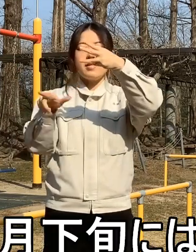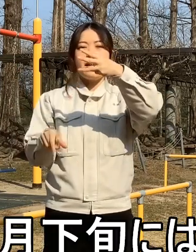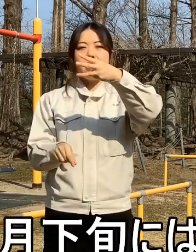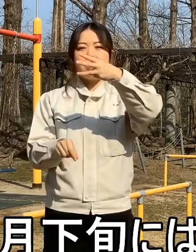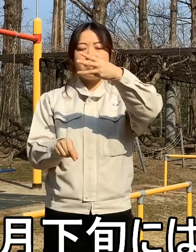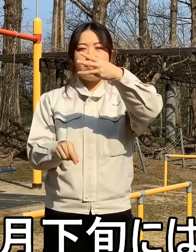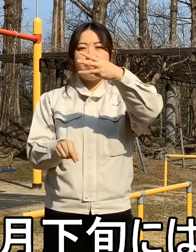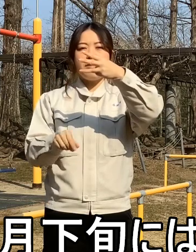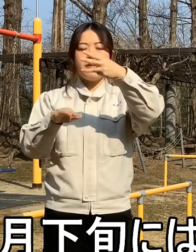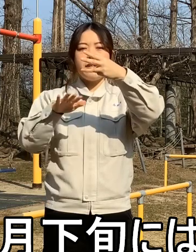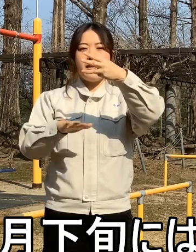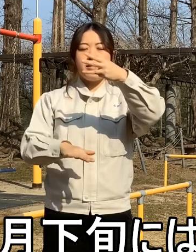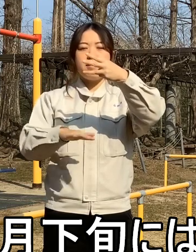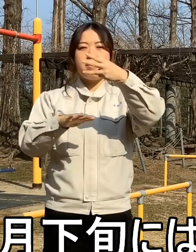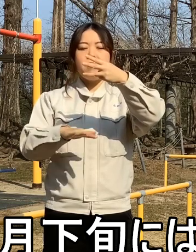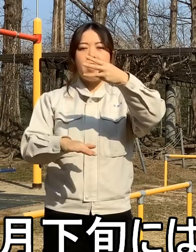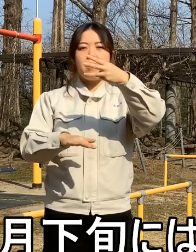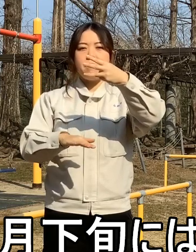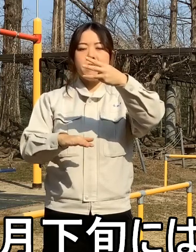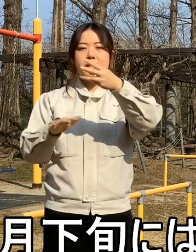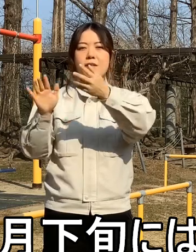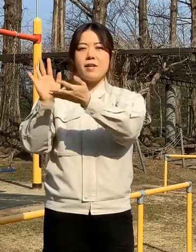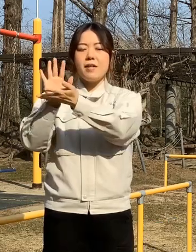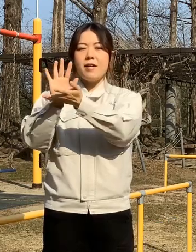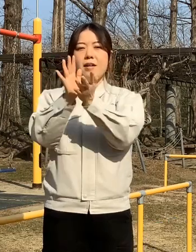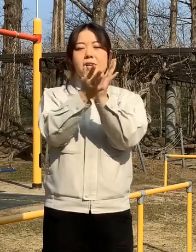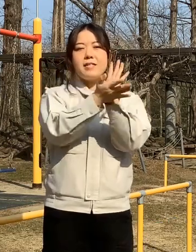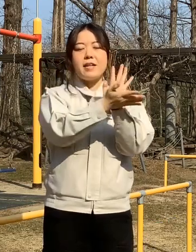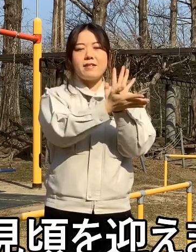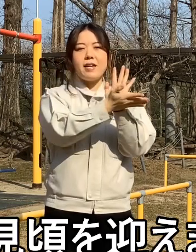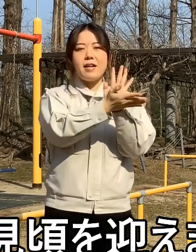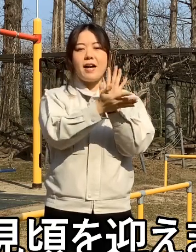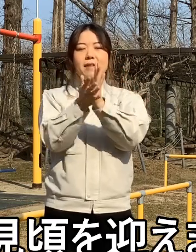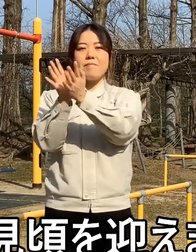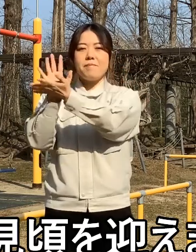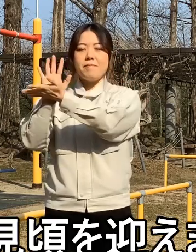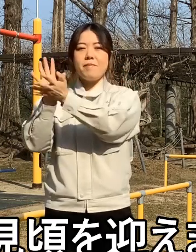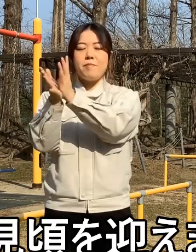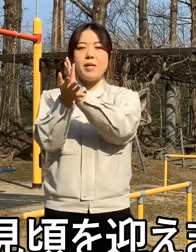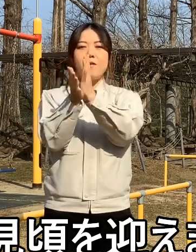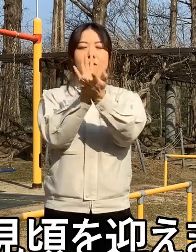3月の下旬には桜が見ごろを